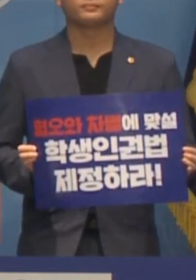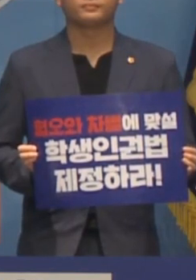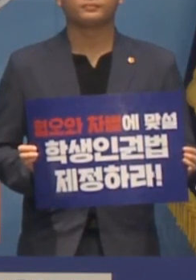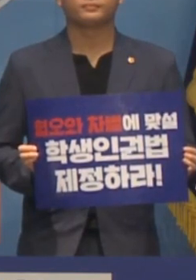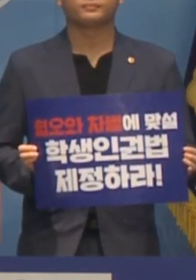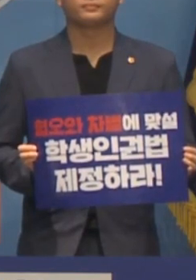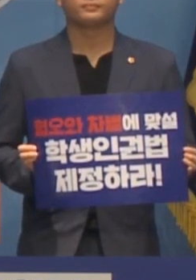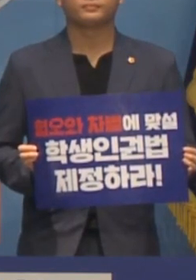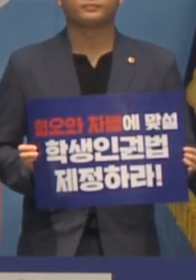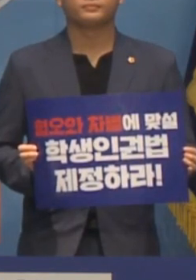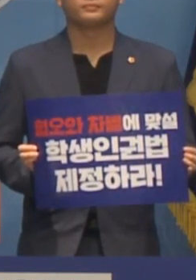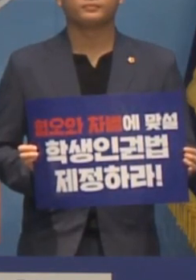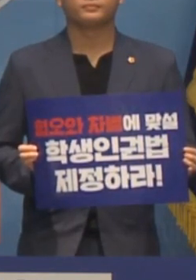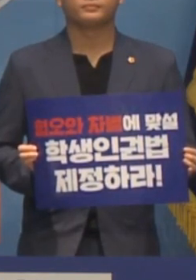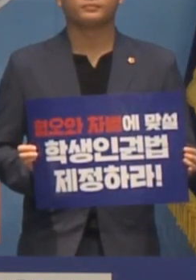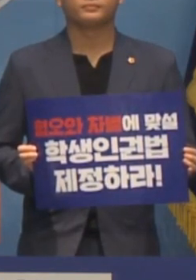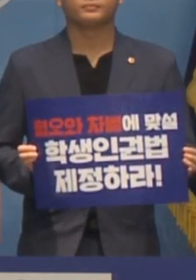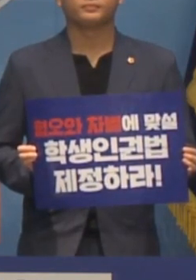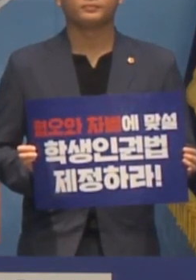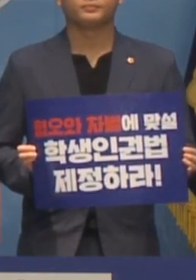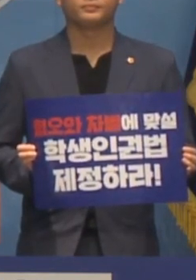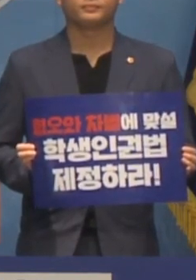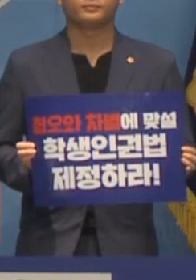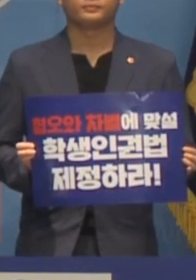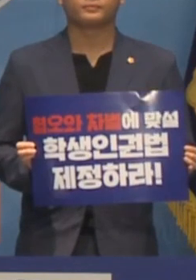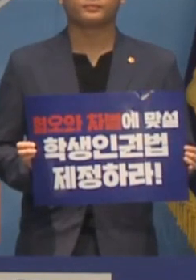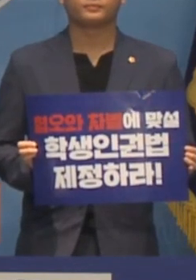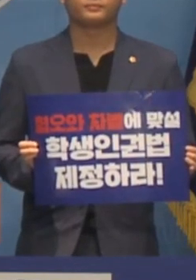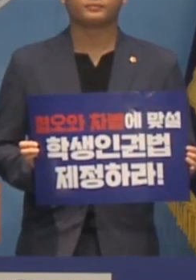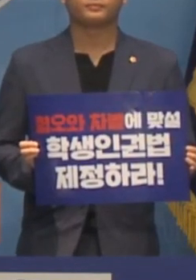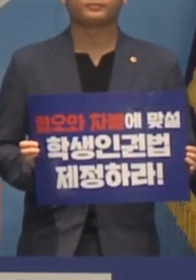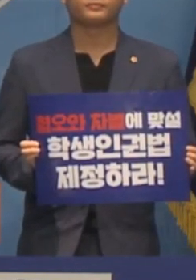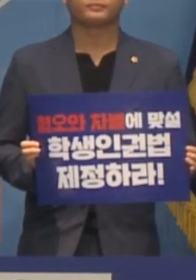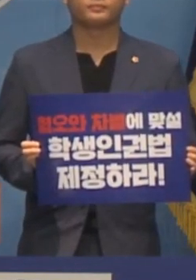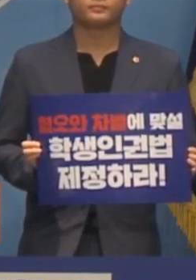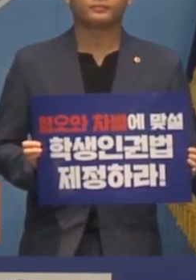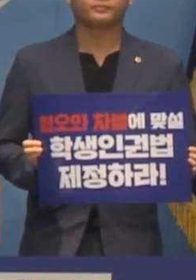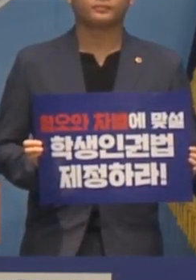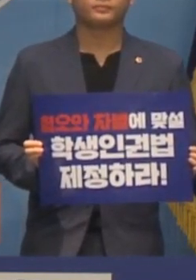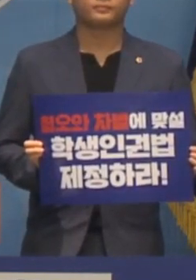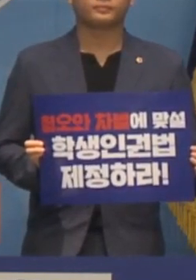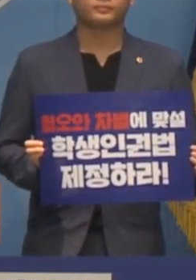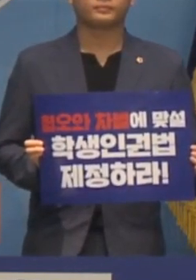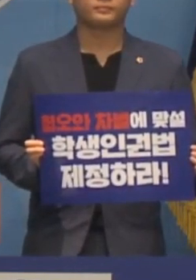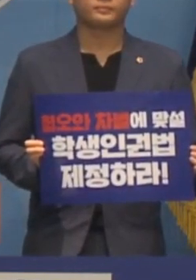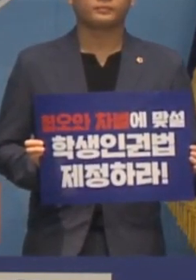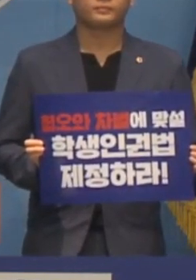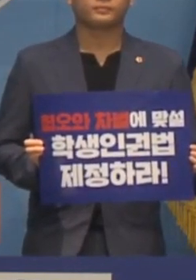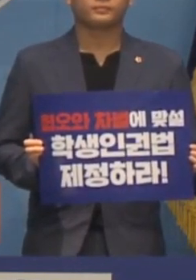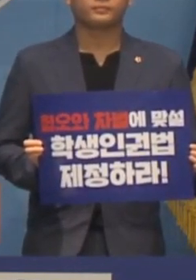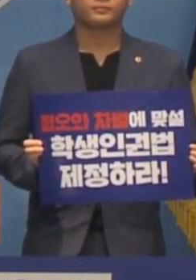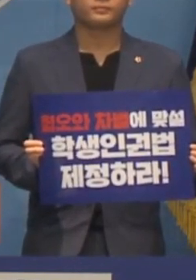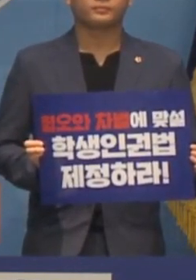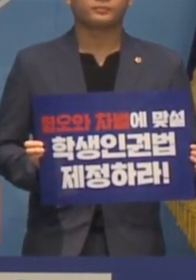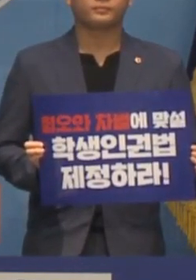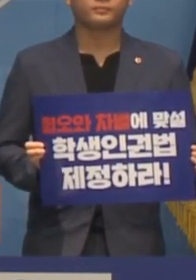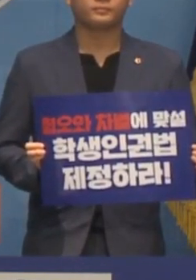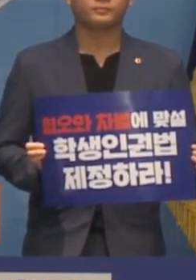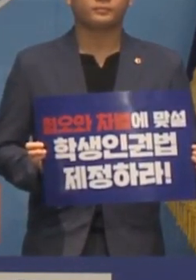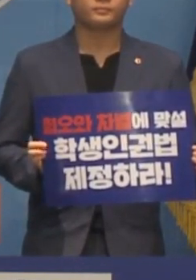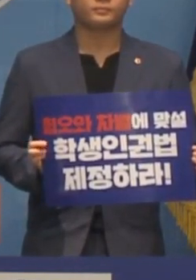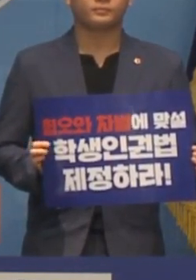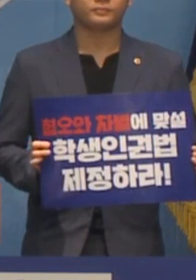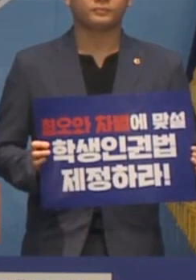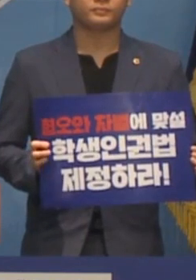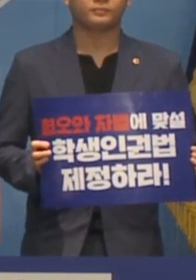반영해 7월 15일 입법 토론회를 거쳤고 숙고를 통해 수정 보완한